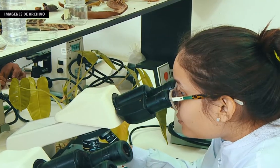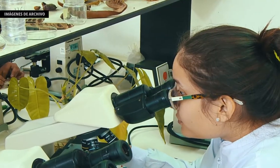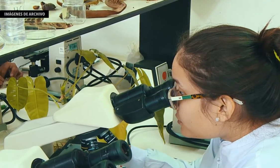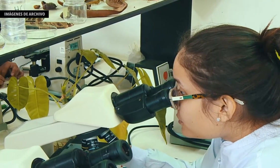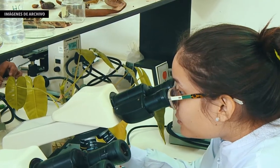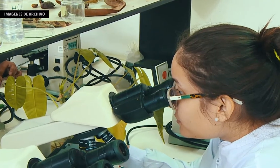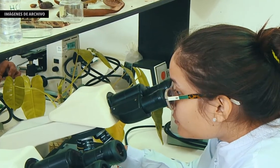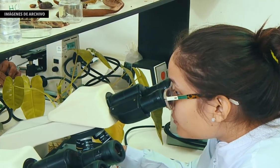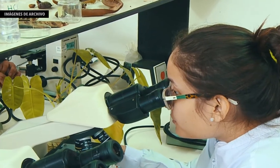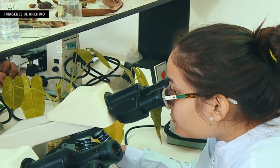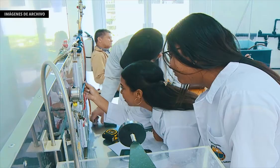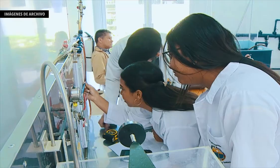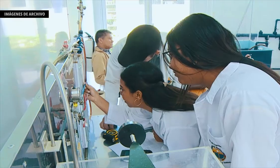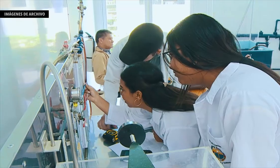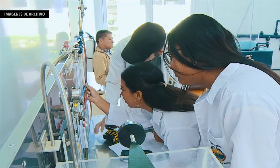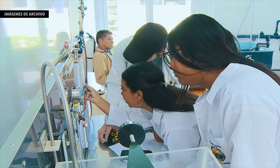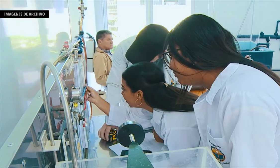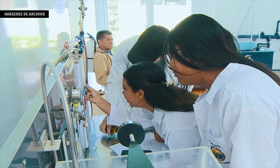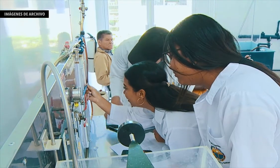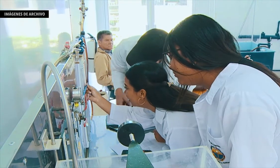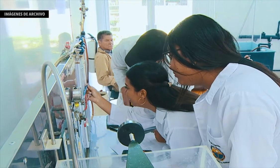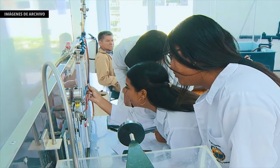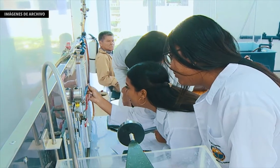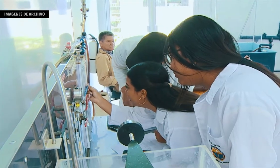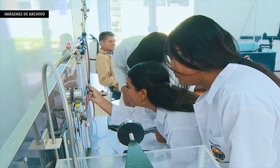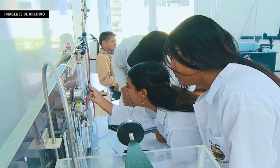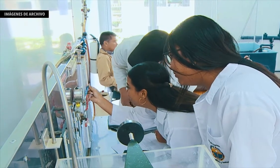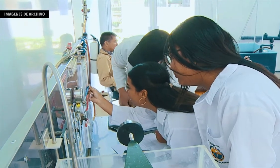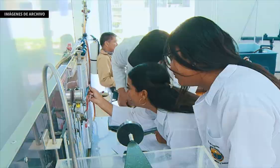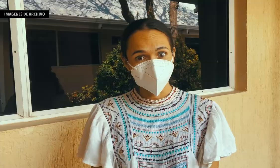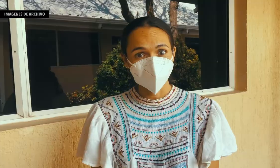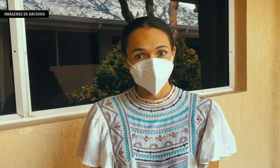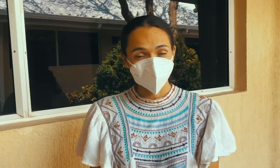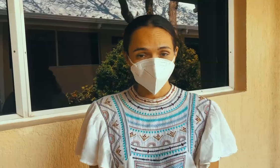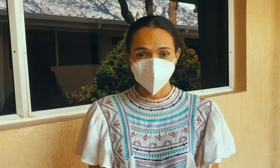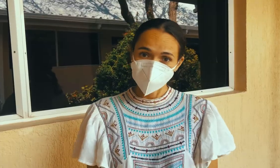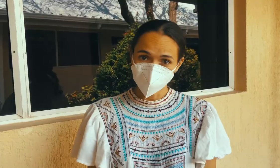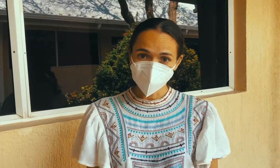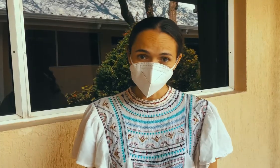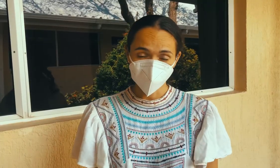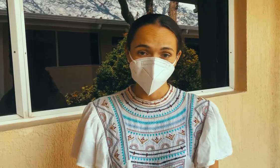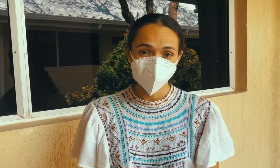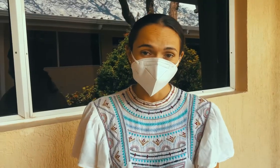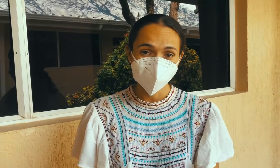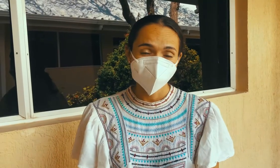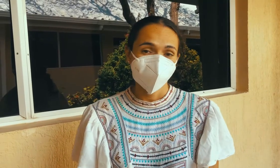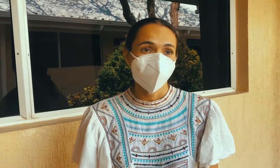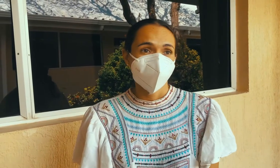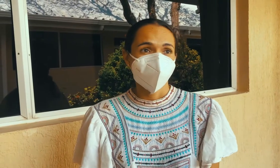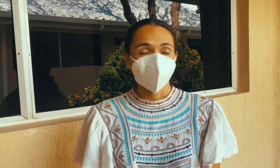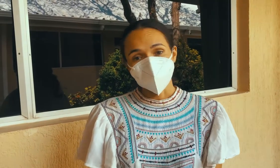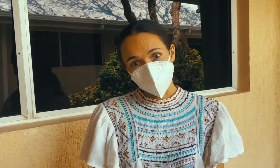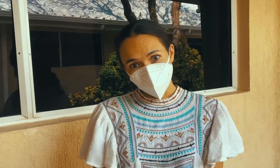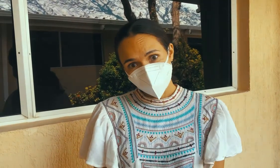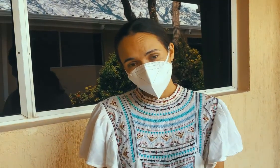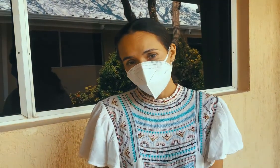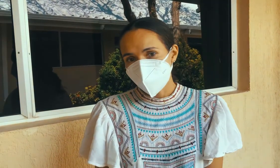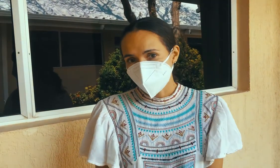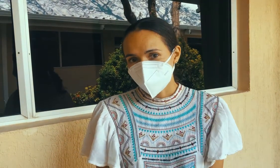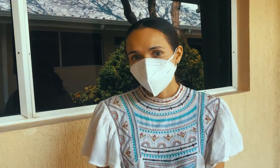de diagnóstico en esta pandemia. Yo estoy como directora del laboratorio de diagnóstico